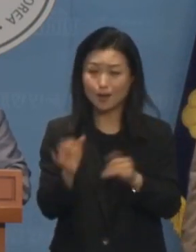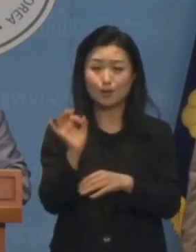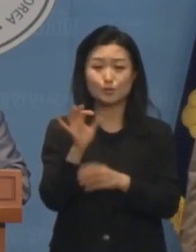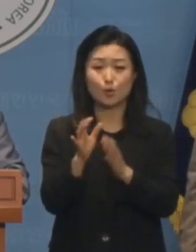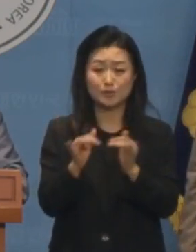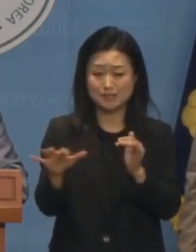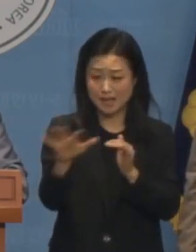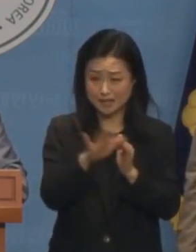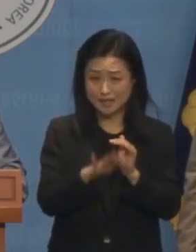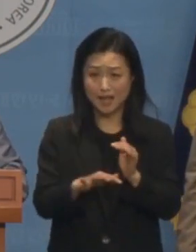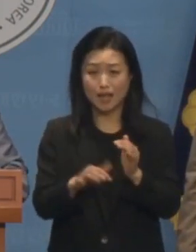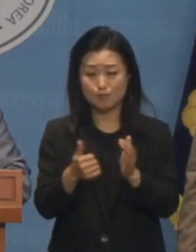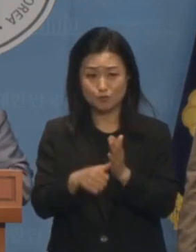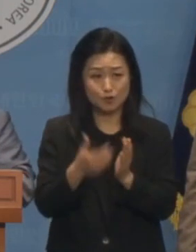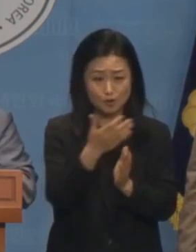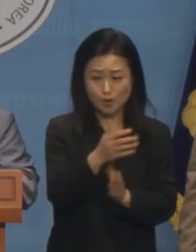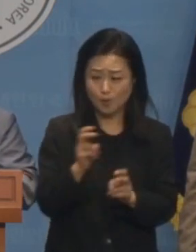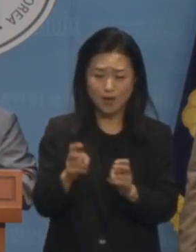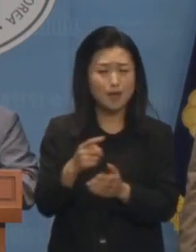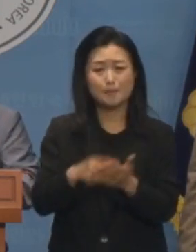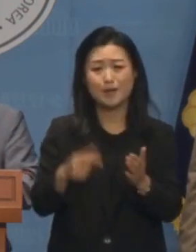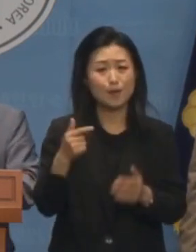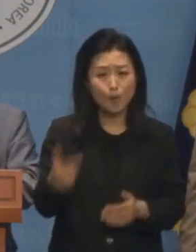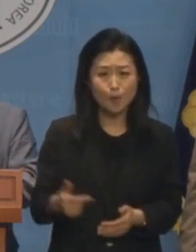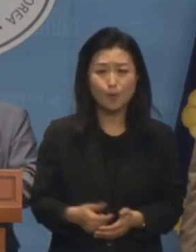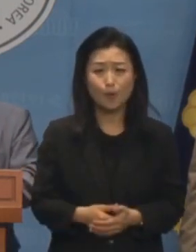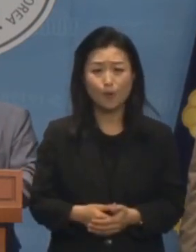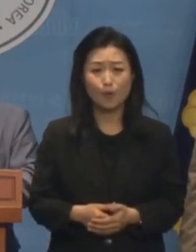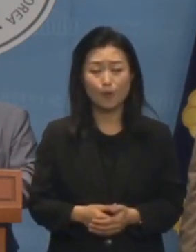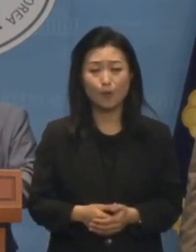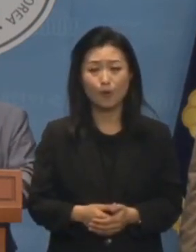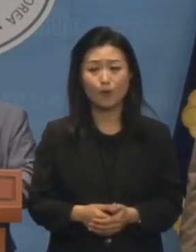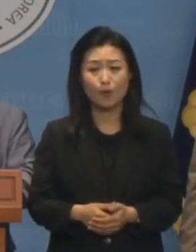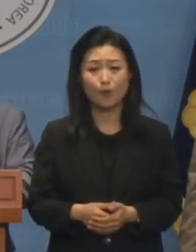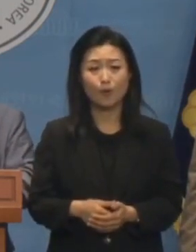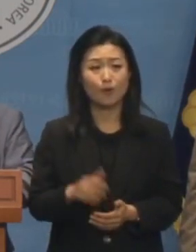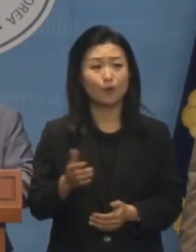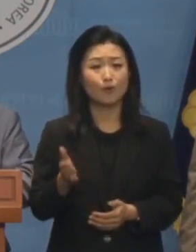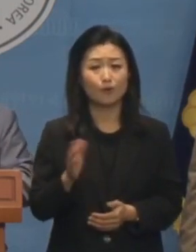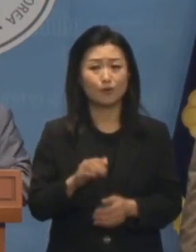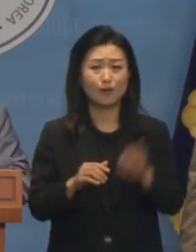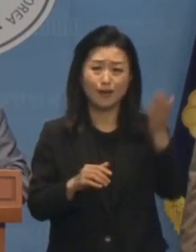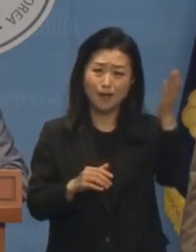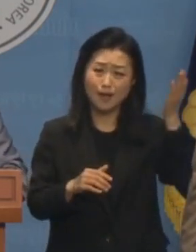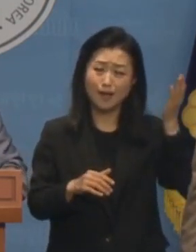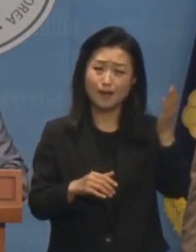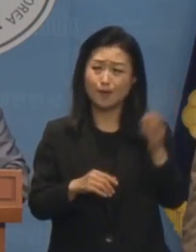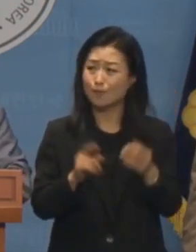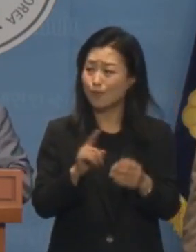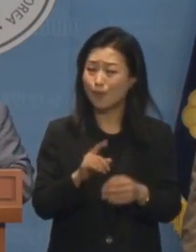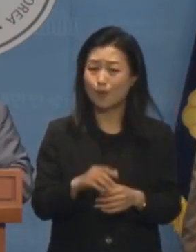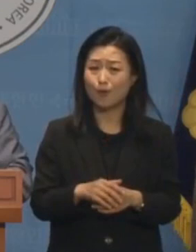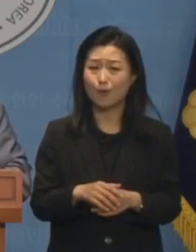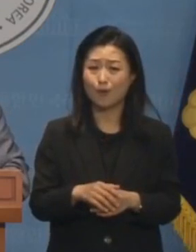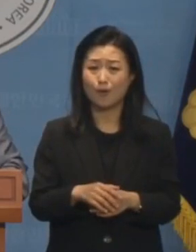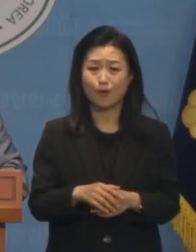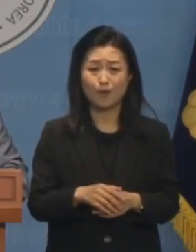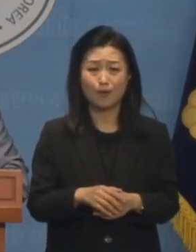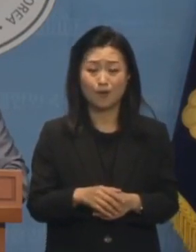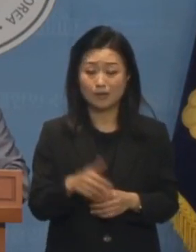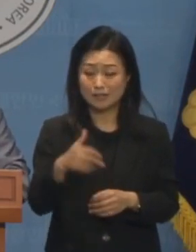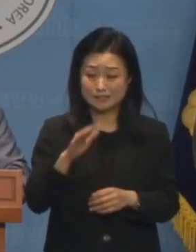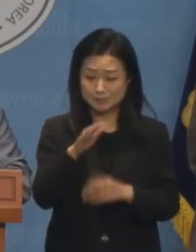소비자들과 입점업체들의 피해가 너무 극심하면 아무리 그래도 하는 신용이라도 했고 또 야당과